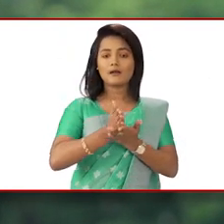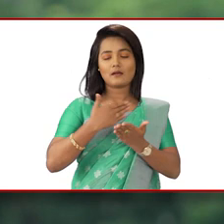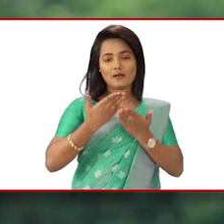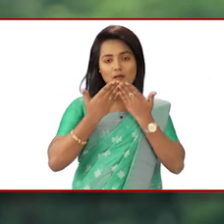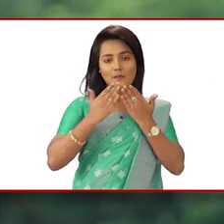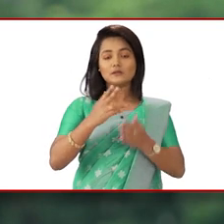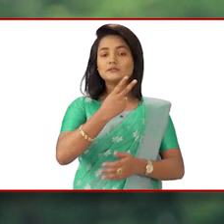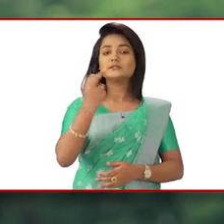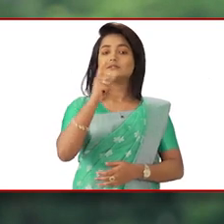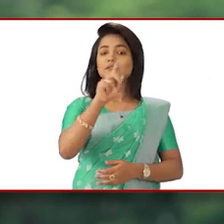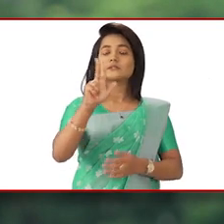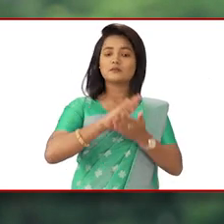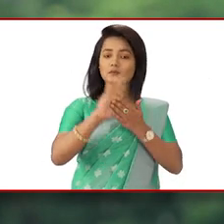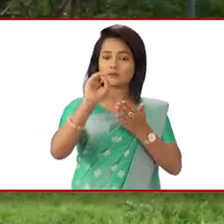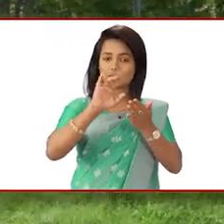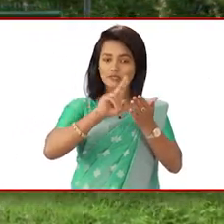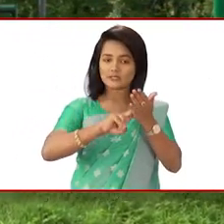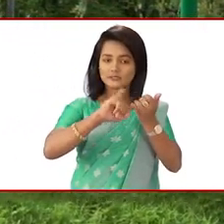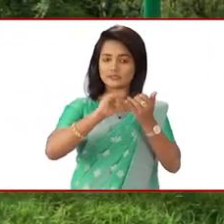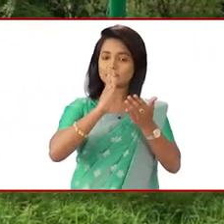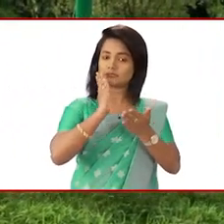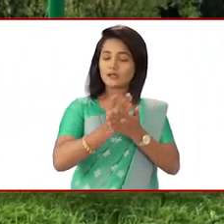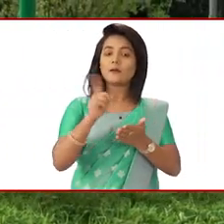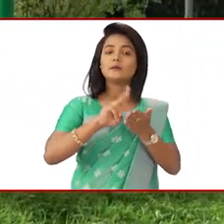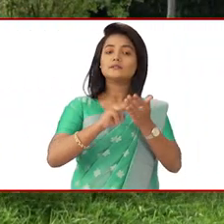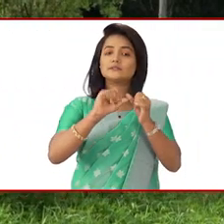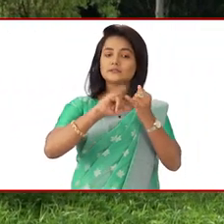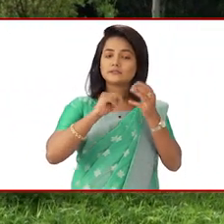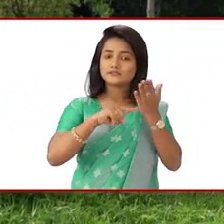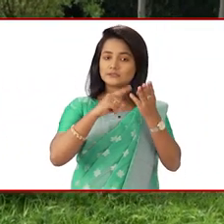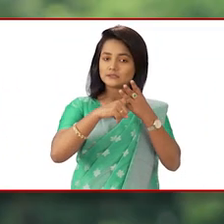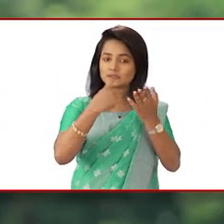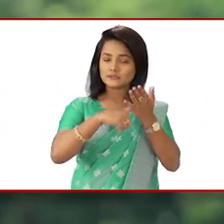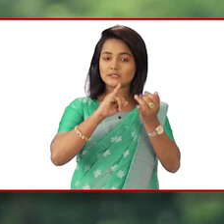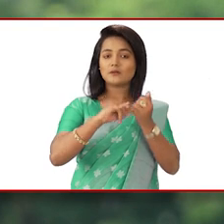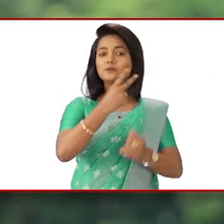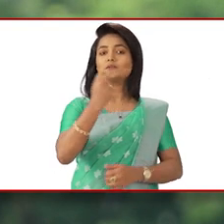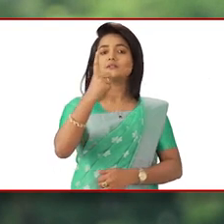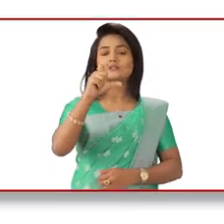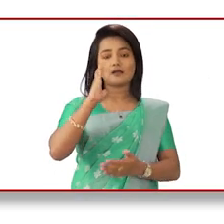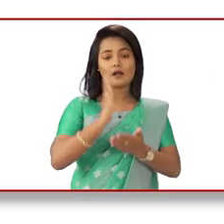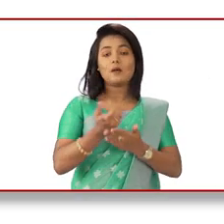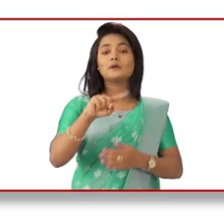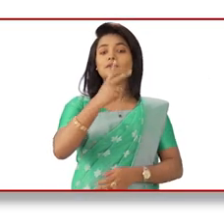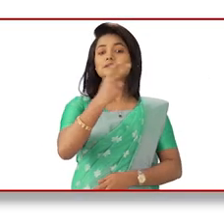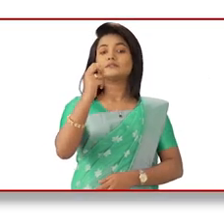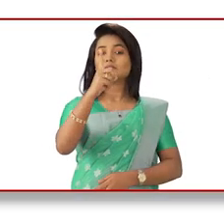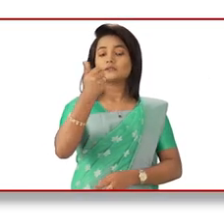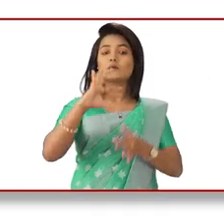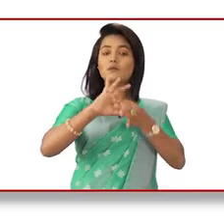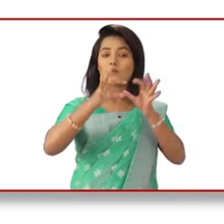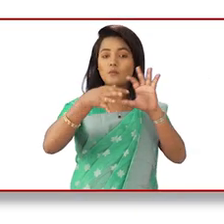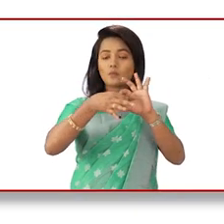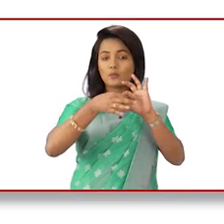করেছি। 18 সালে অনার্স কমপ্লিট করেছি, মাস্টার্স কমপ্লিট করেছি 2019 সালে। 2016 সালে রিও অলিম্পিকে হতে পারি